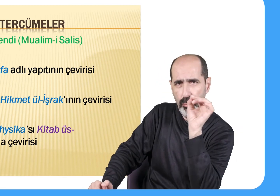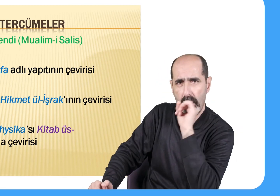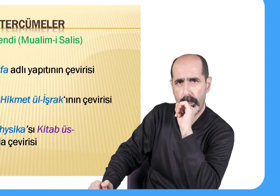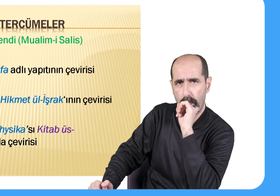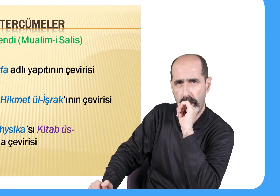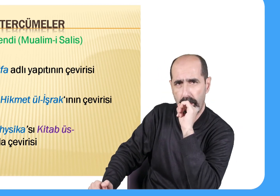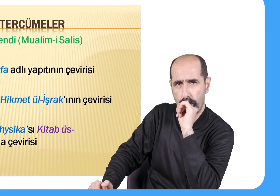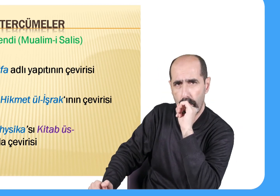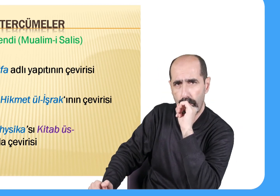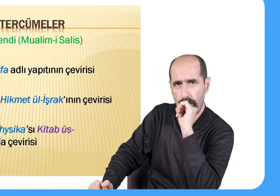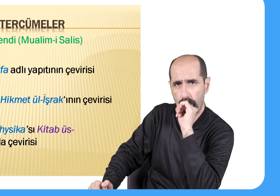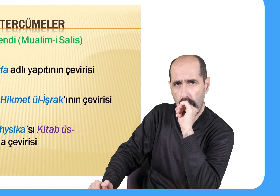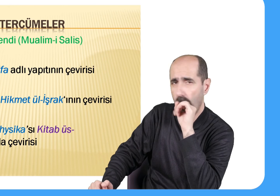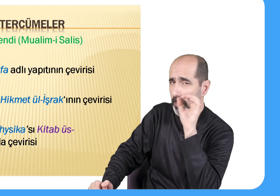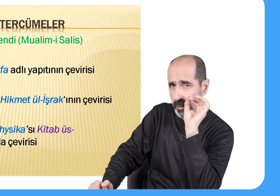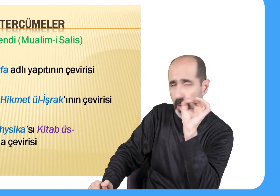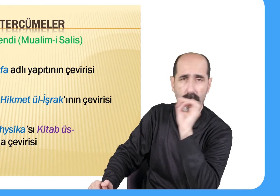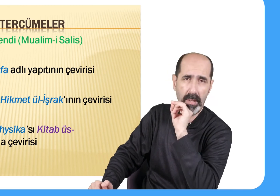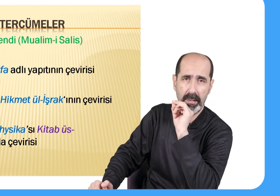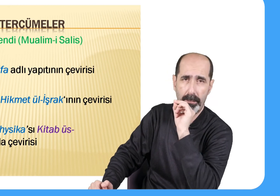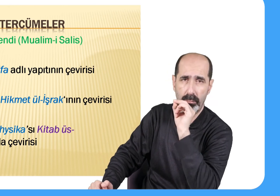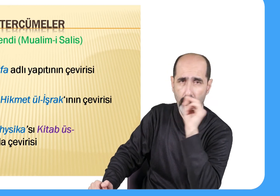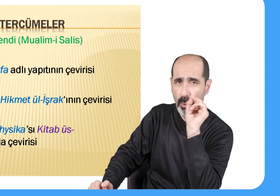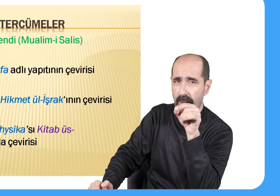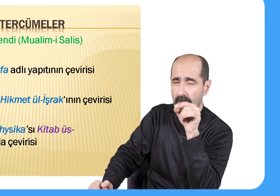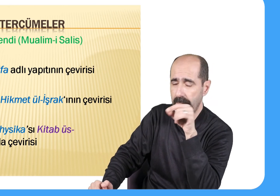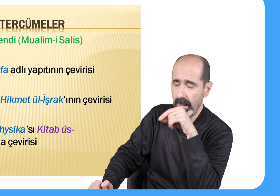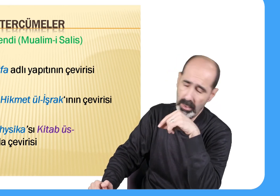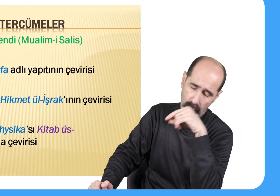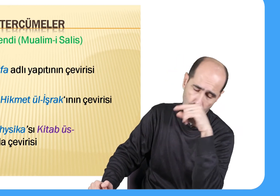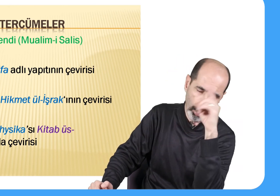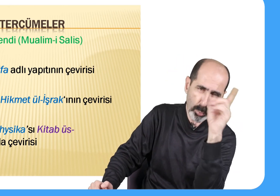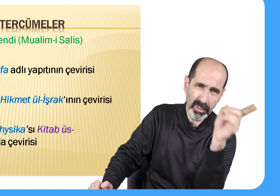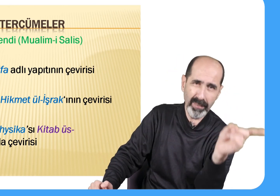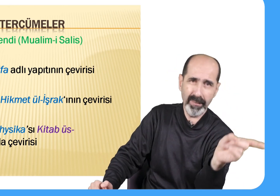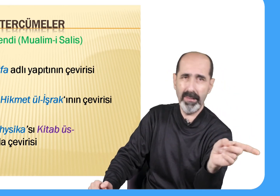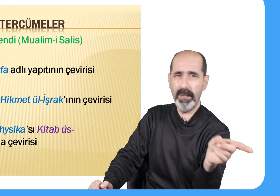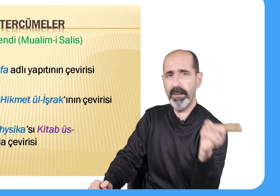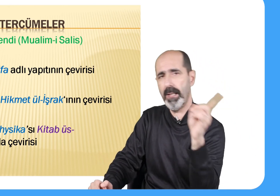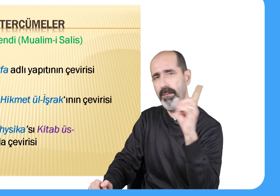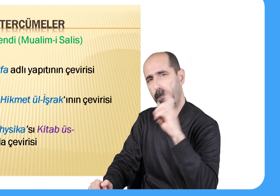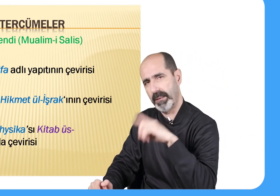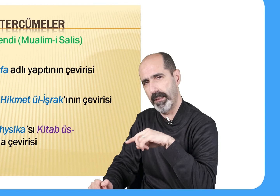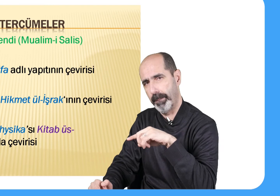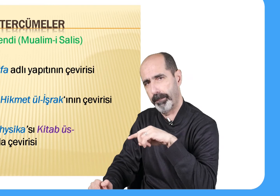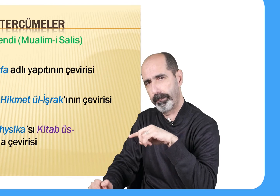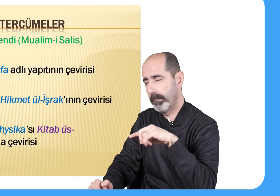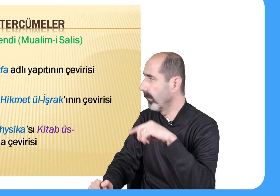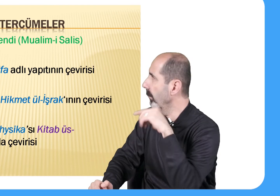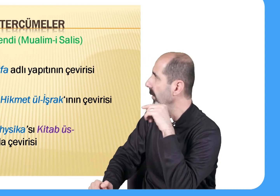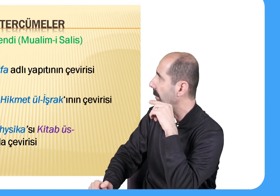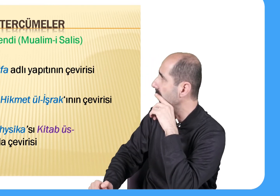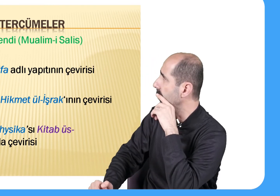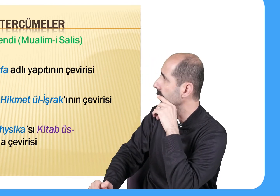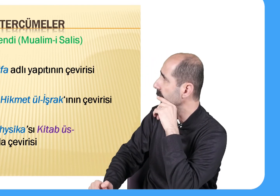tercüme büroları da kurulmuştur ve tercümeler yapılmıştır özellikle Doğu klasiklerinden ve batıdan